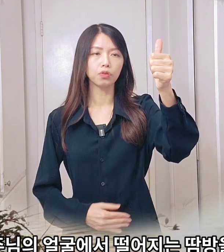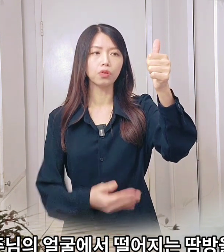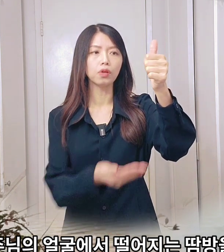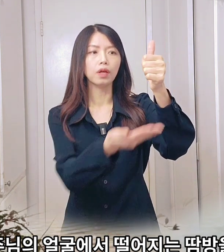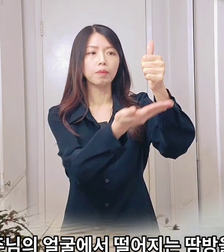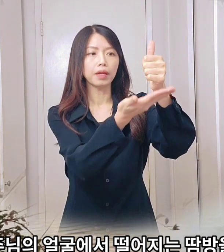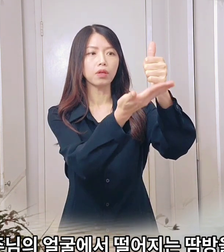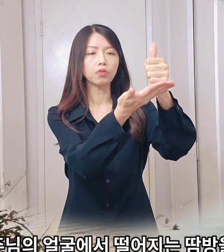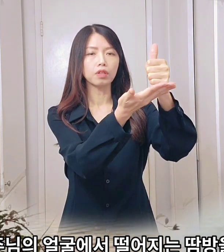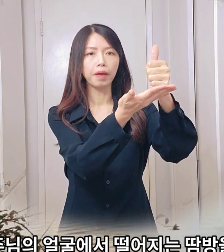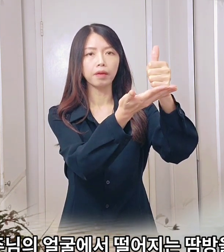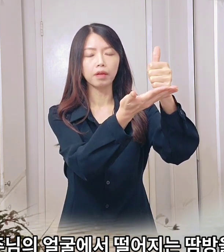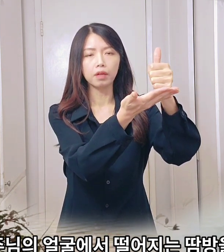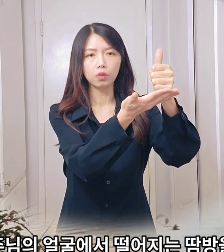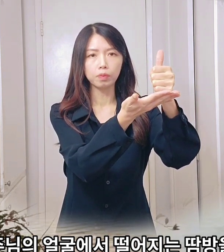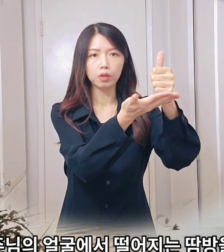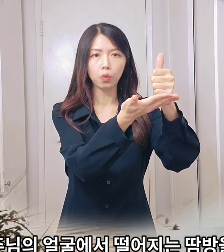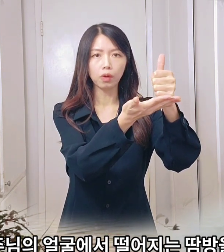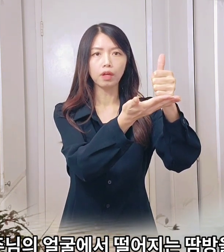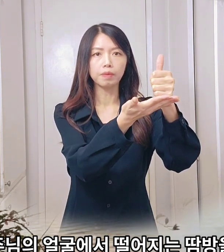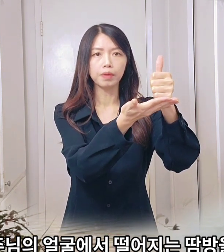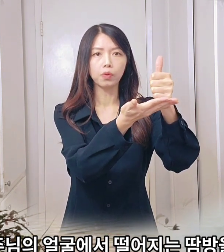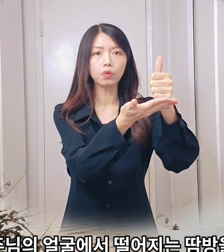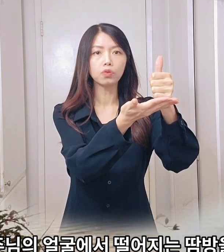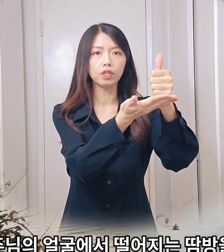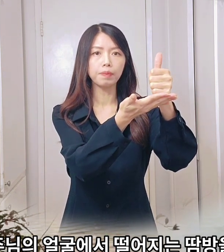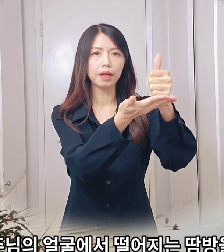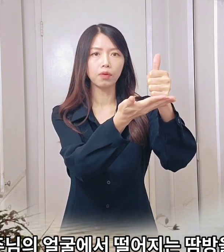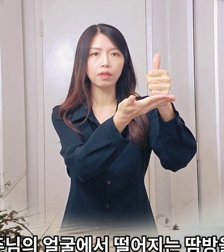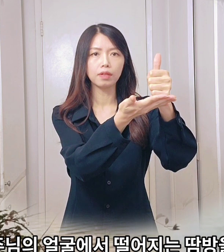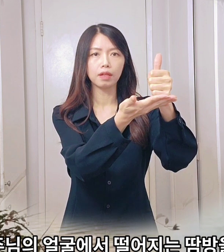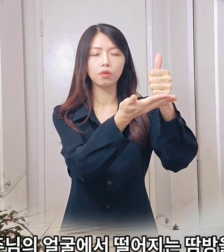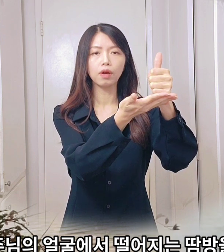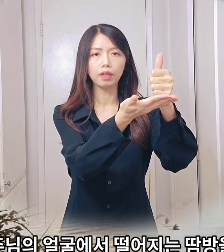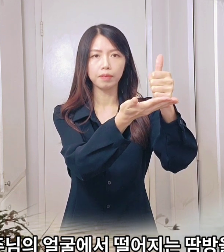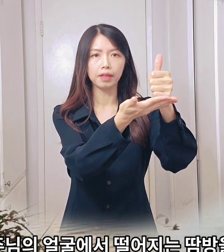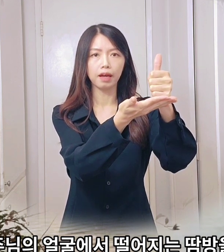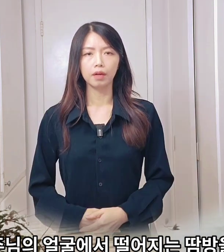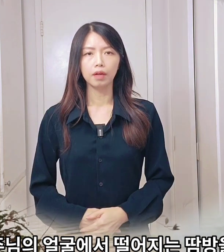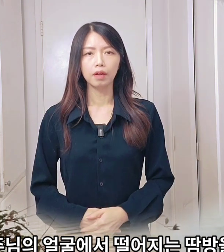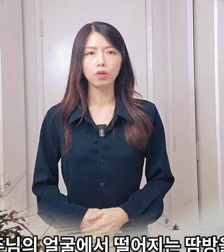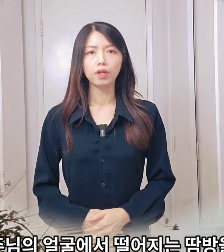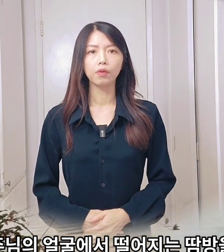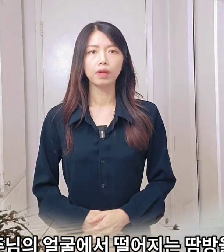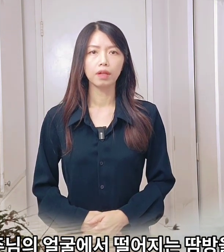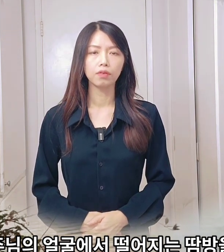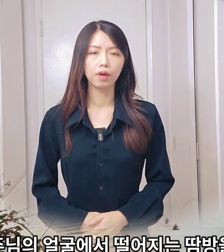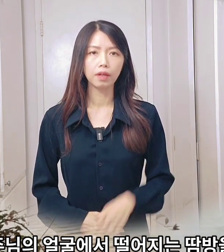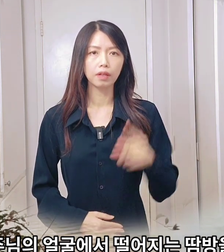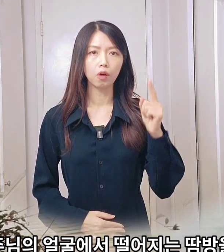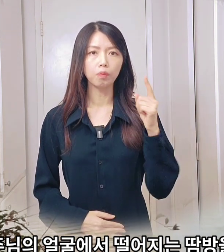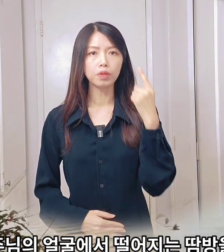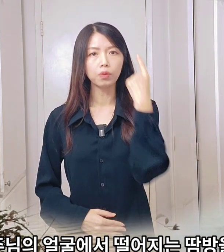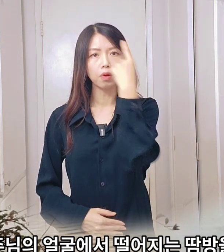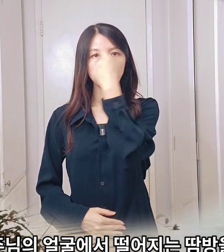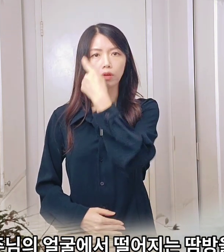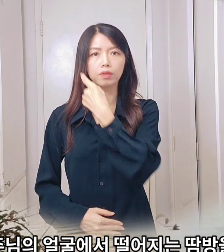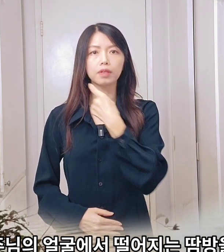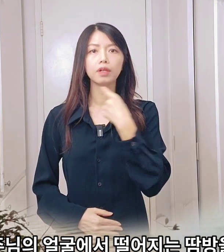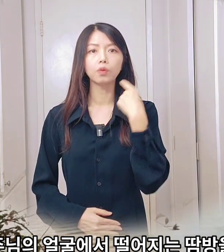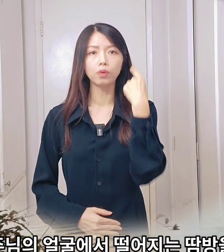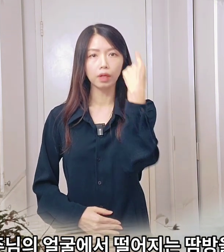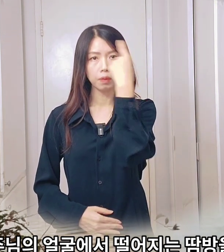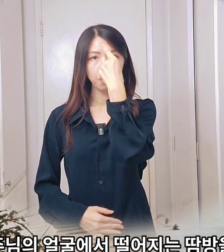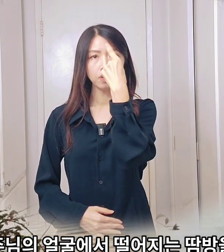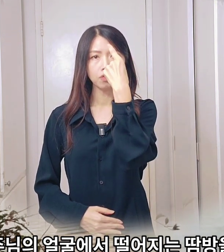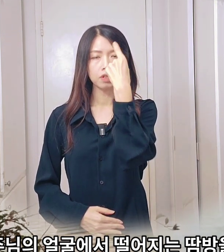올려주시면 주, 받쳐주시면 좀 더 존경의 의미로 주님이라고 하는 뜻의 수어가 됩니다. 얼굴이라고 하는 뜻의 수어는 검지로 얼굴